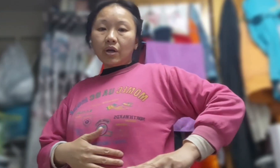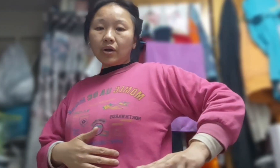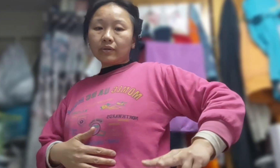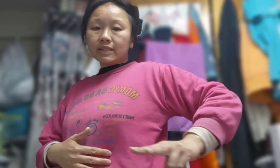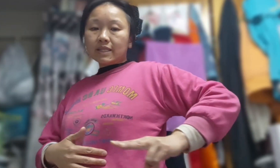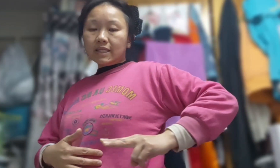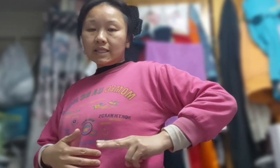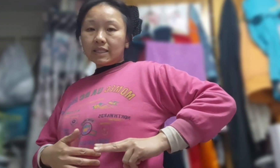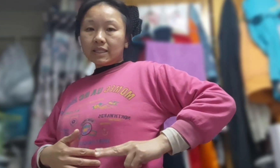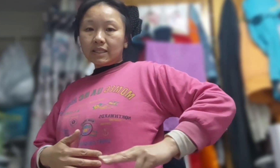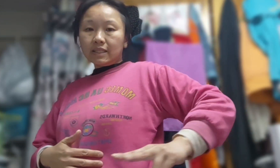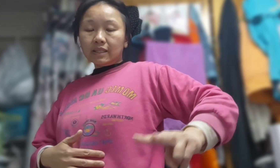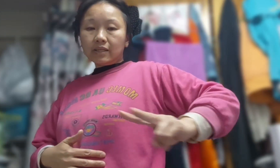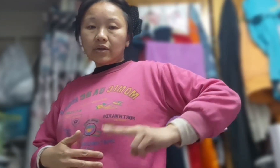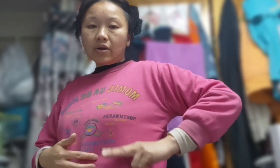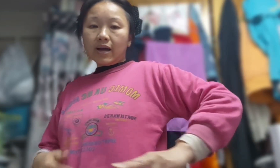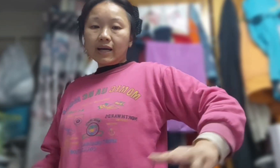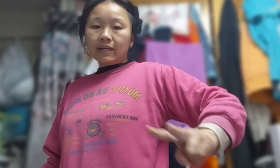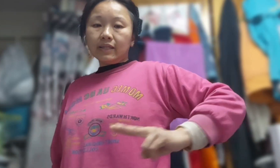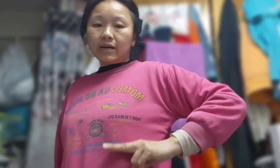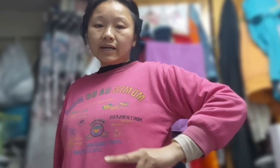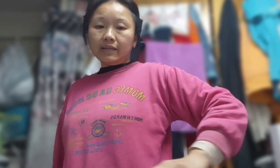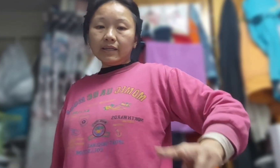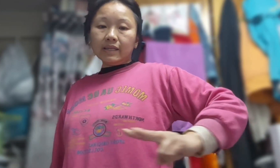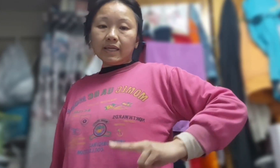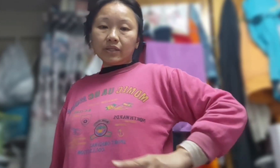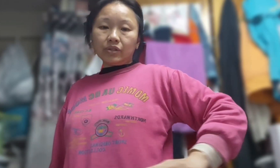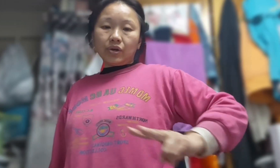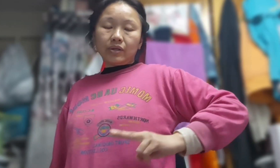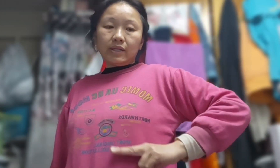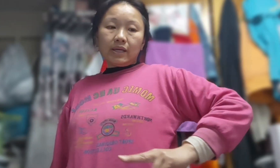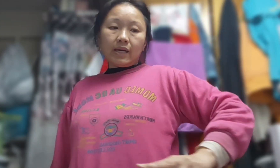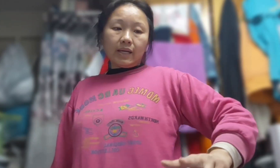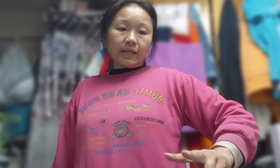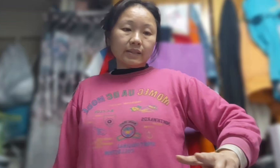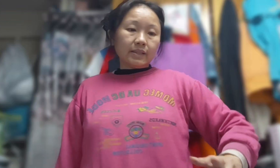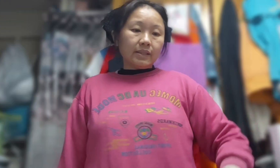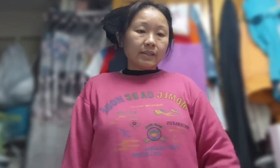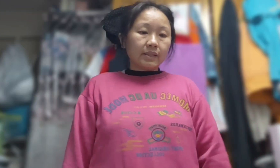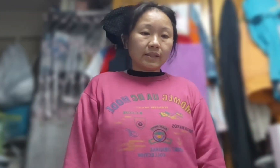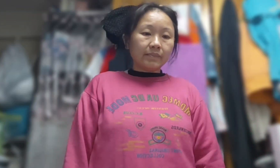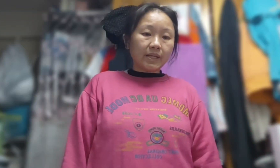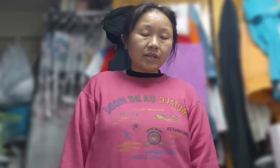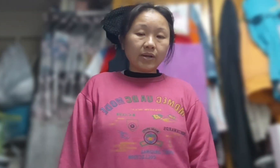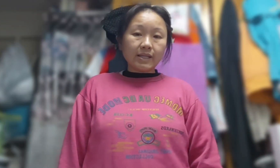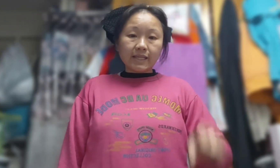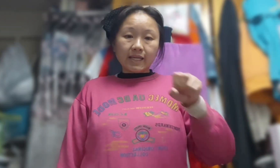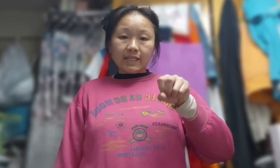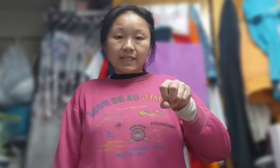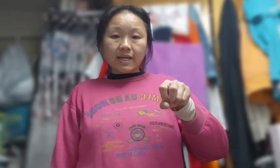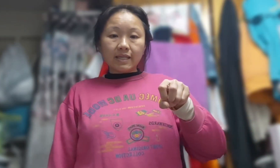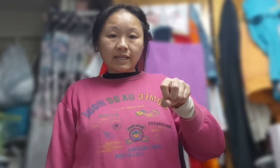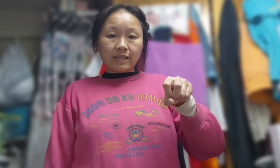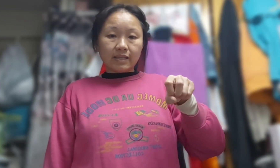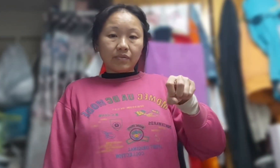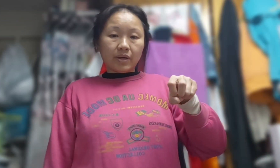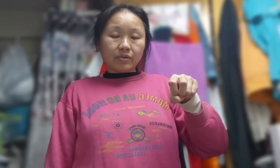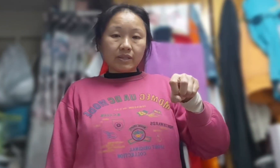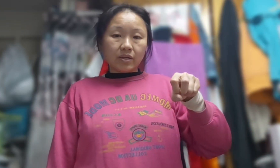向前兩下，呢個係一樣。咁第二個咧就係仍然啦，仍然就會好似個